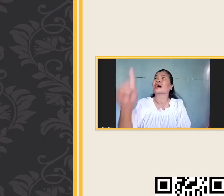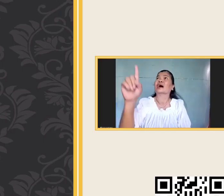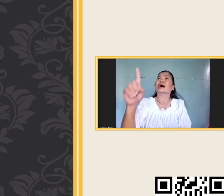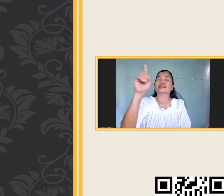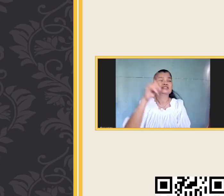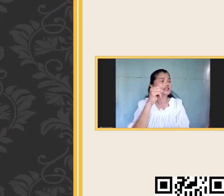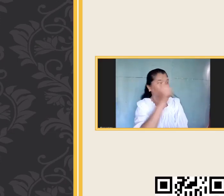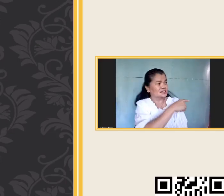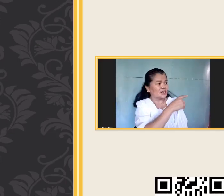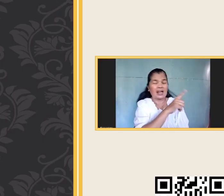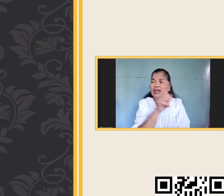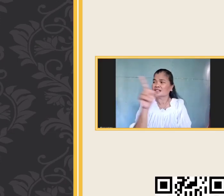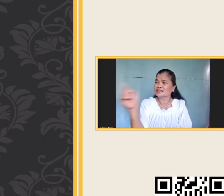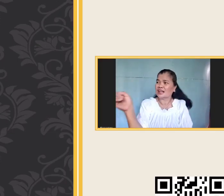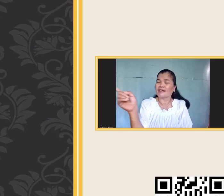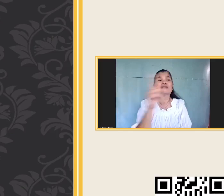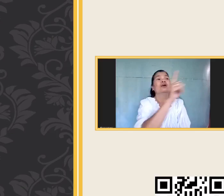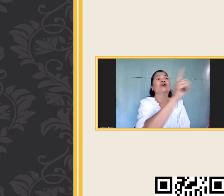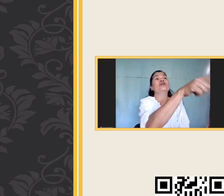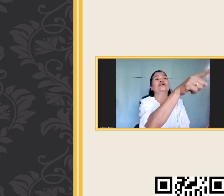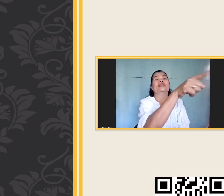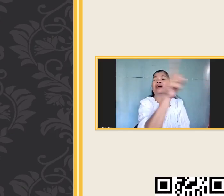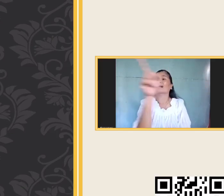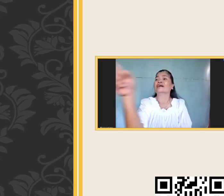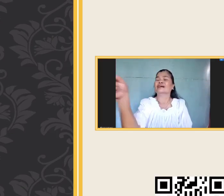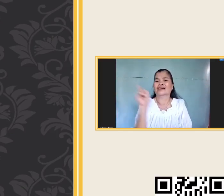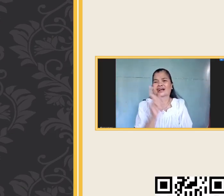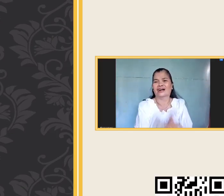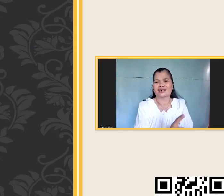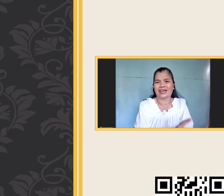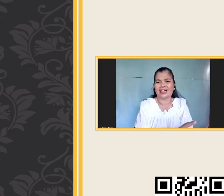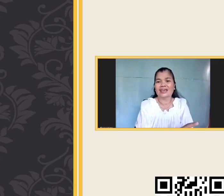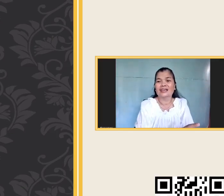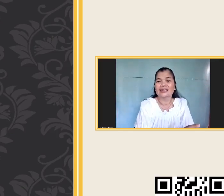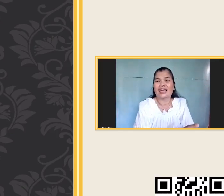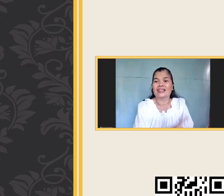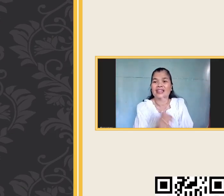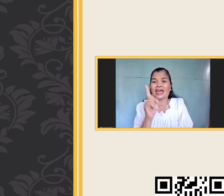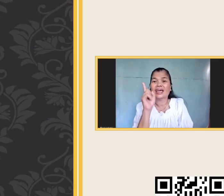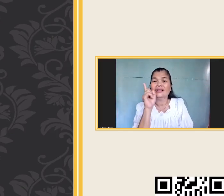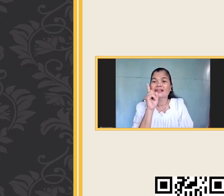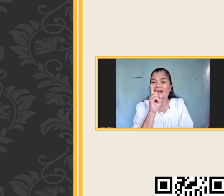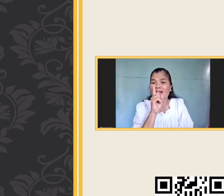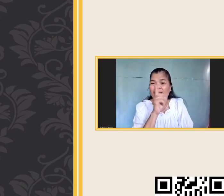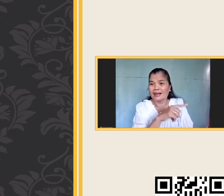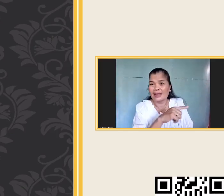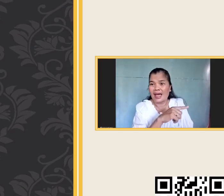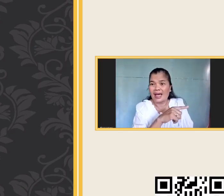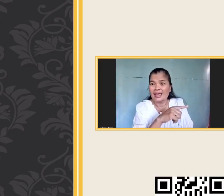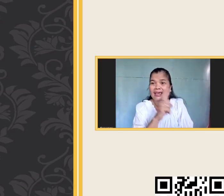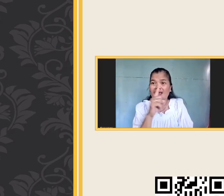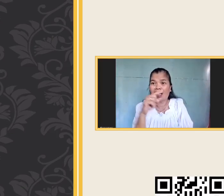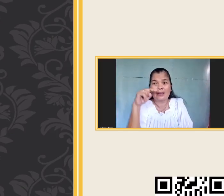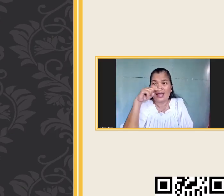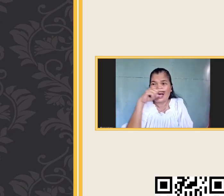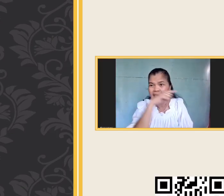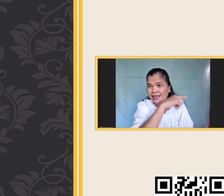sa taas, sa right, sa left, over there. Okay. And then,